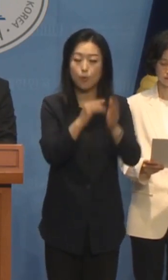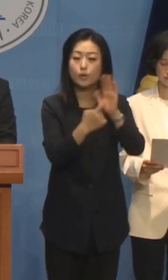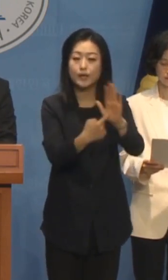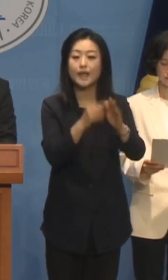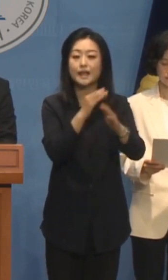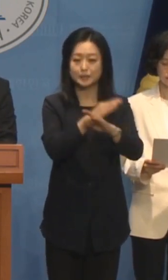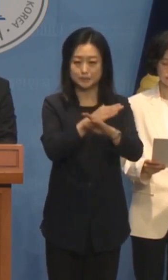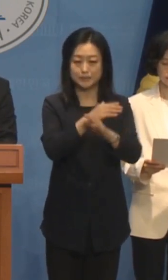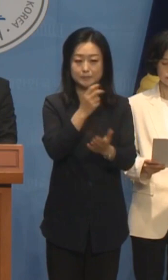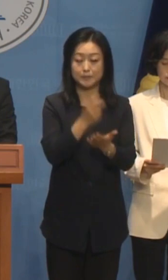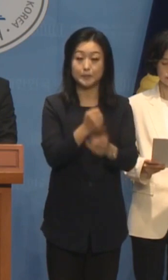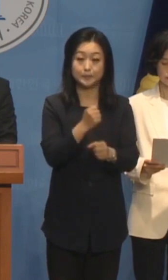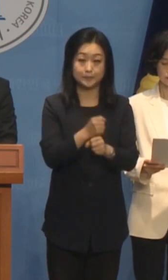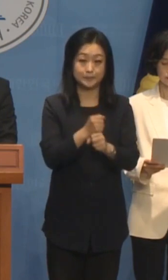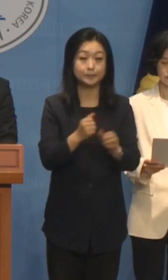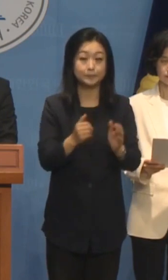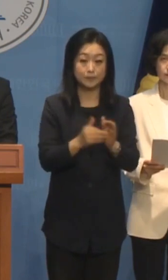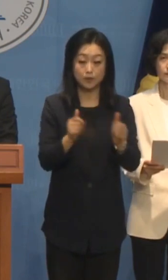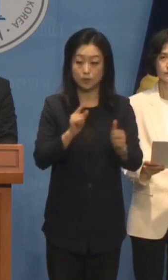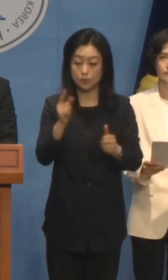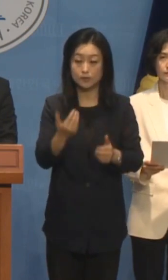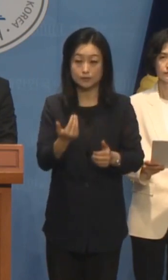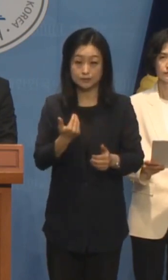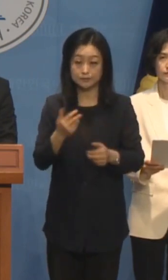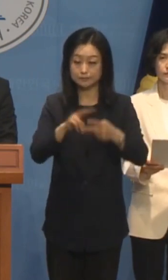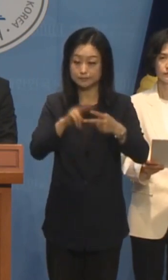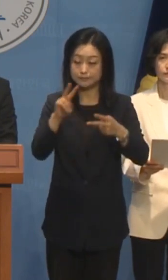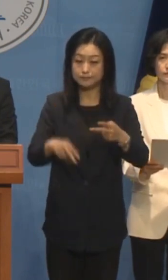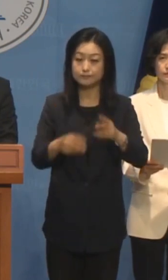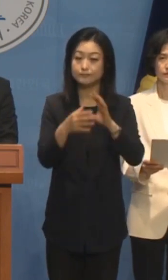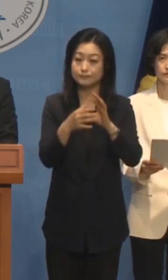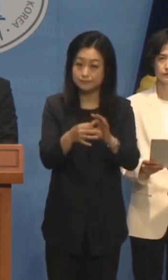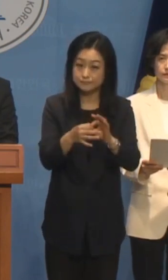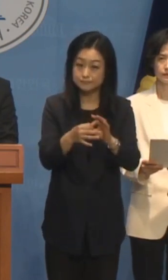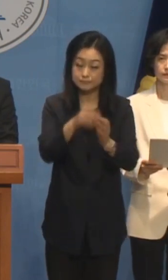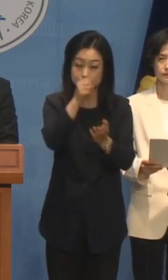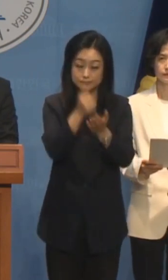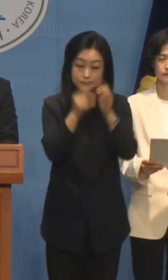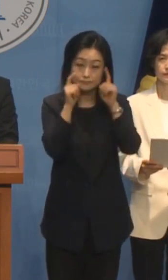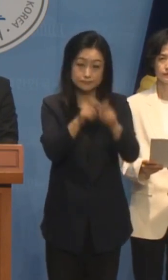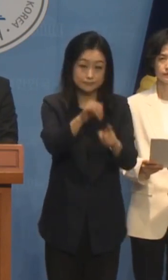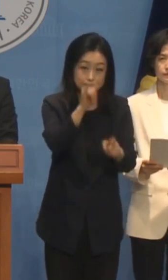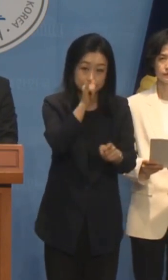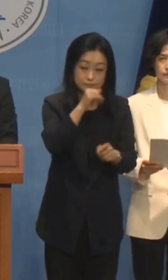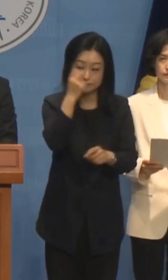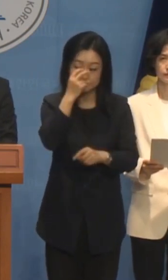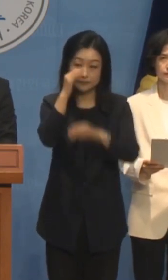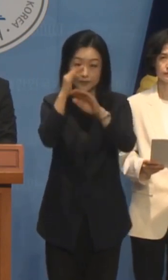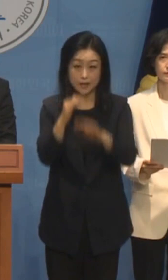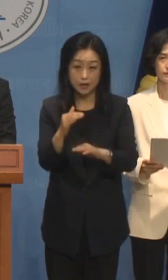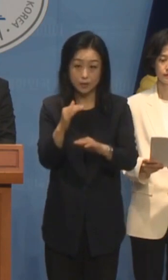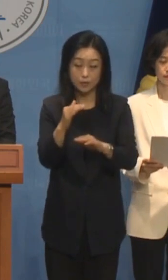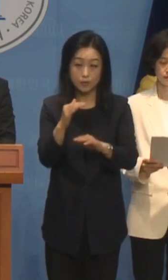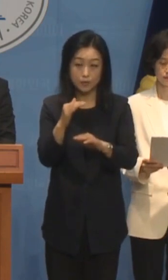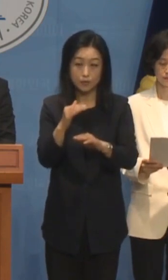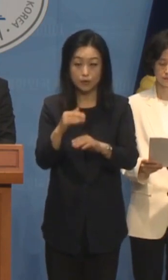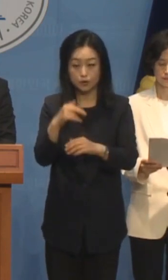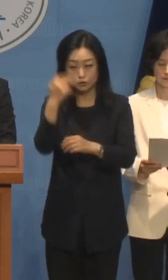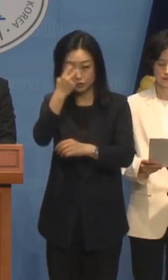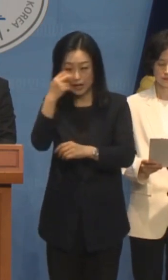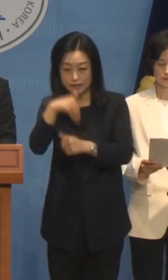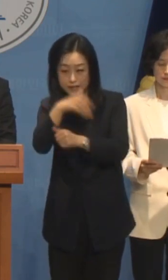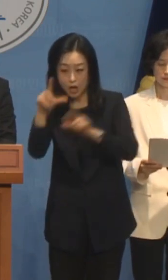입법했습니다. 공소 제기 전 형사사건에 대한 혐의사실, 수사상황, 내용 등을 공개하는